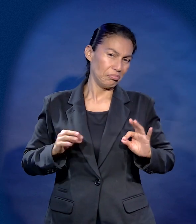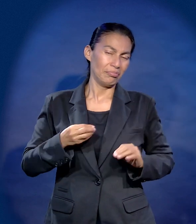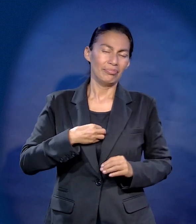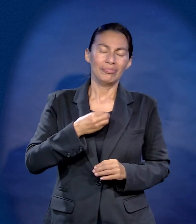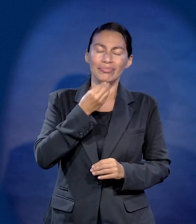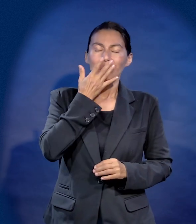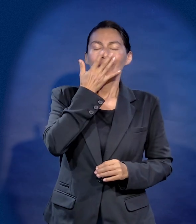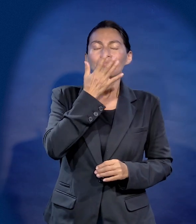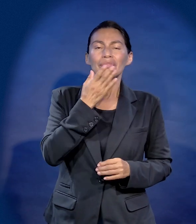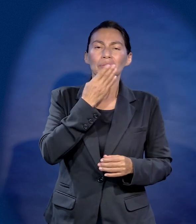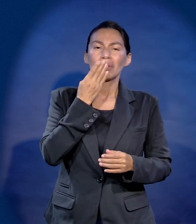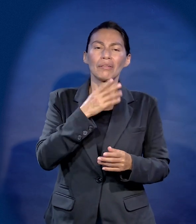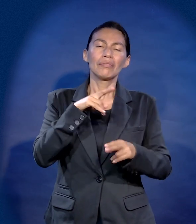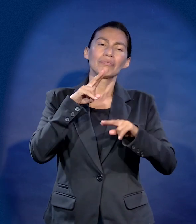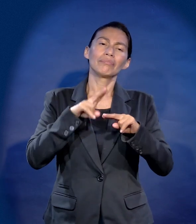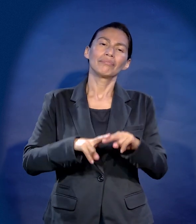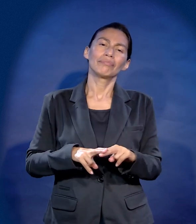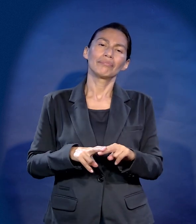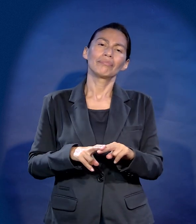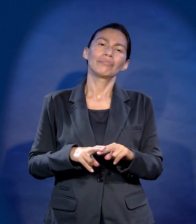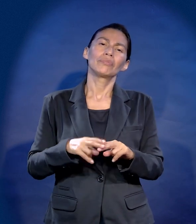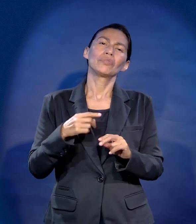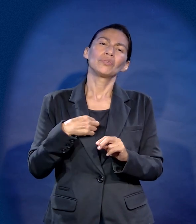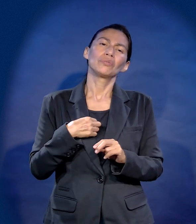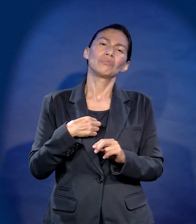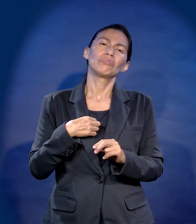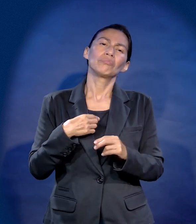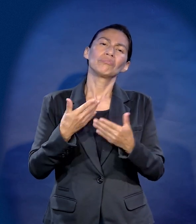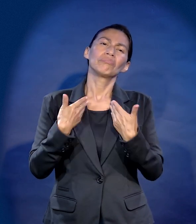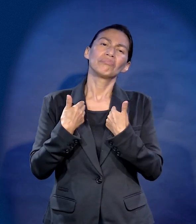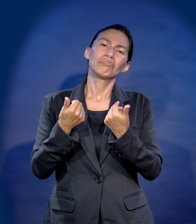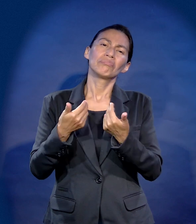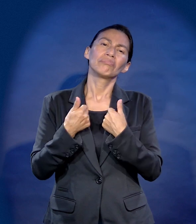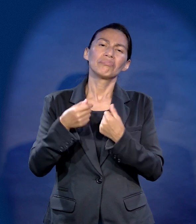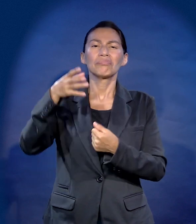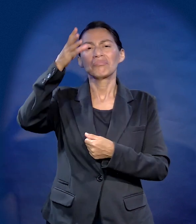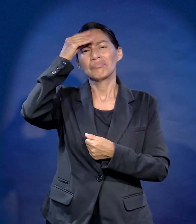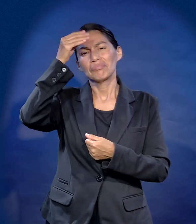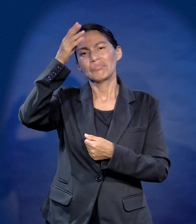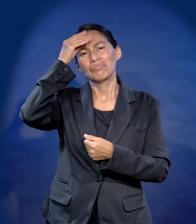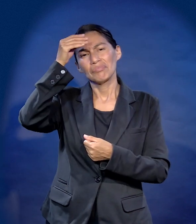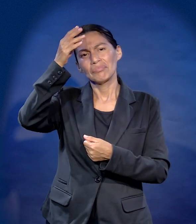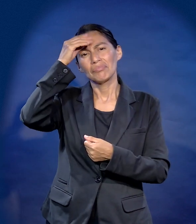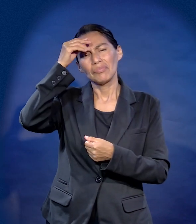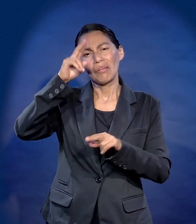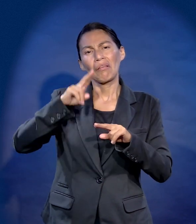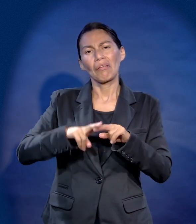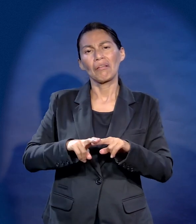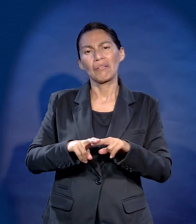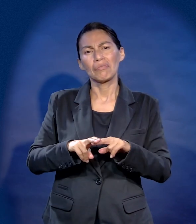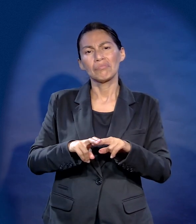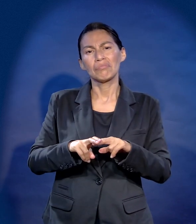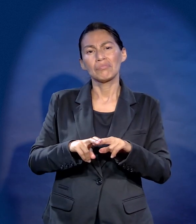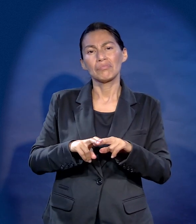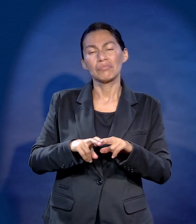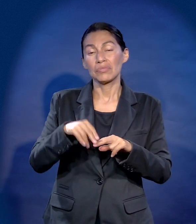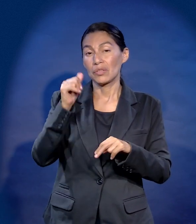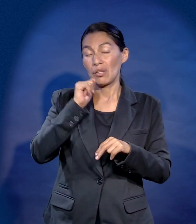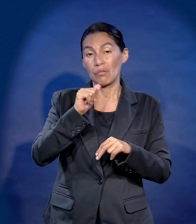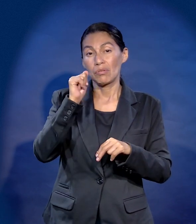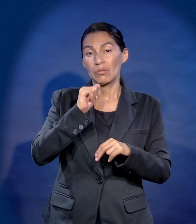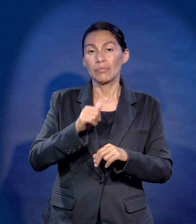sigue ahora es ponerme una buena ropa, un buen perfume, una buena Biblia, sentarme y ser un consumidor de culto que no falte en un solo día.